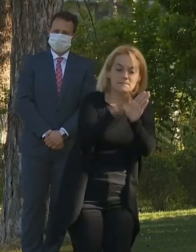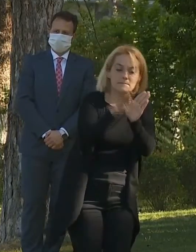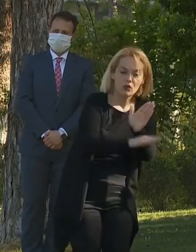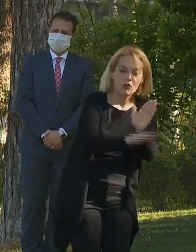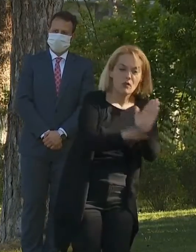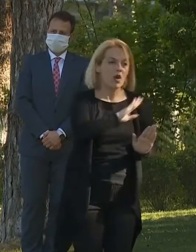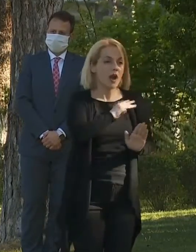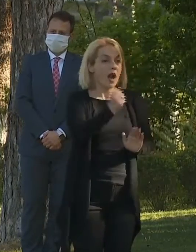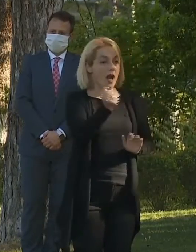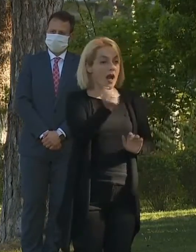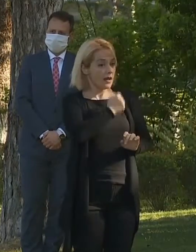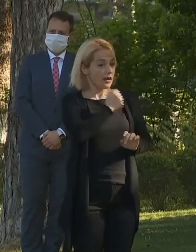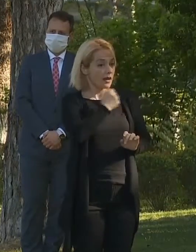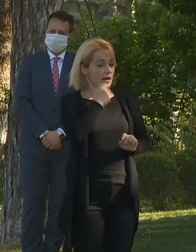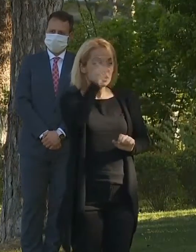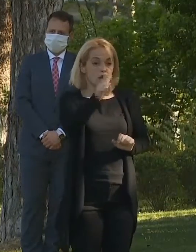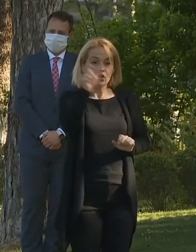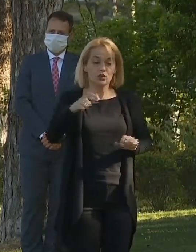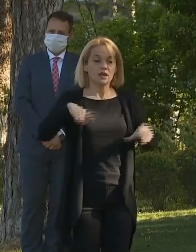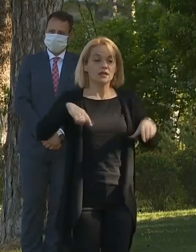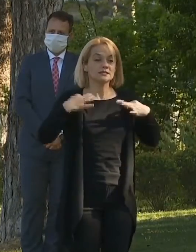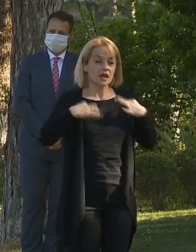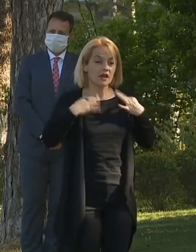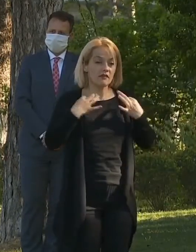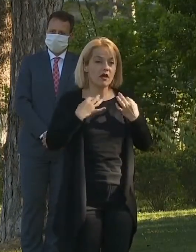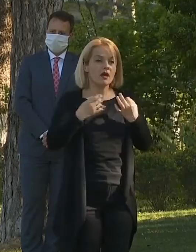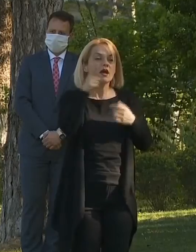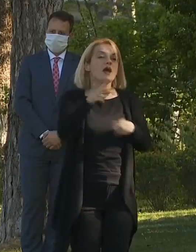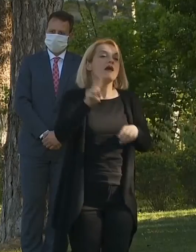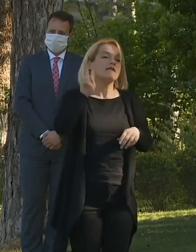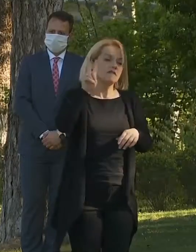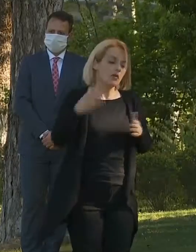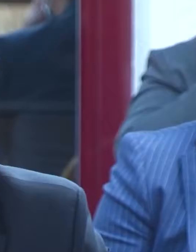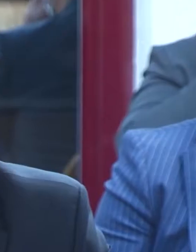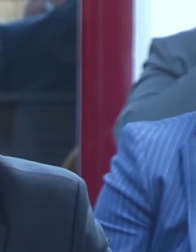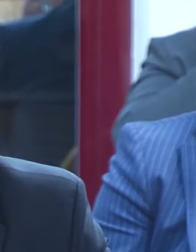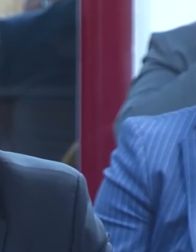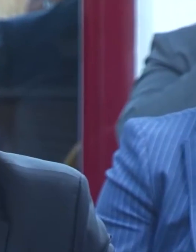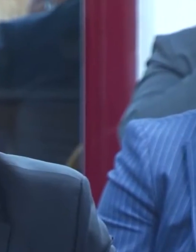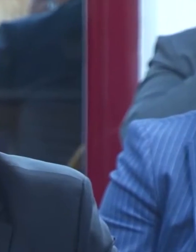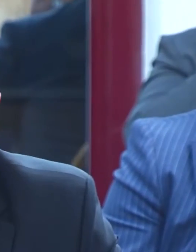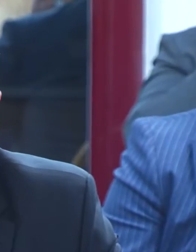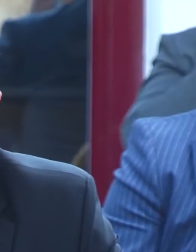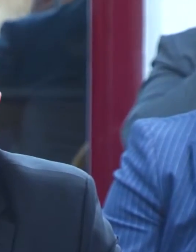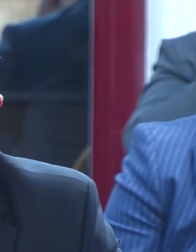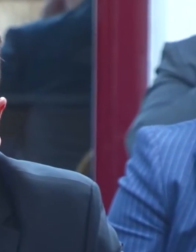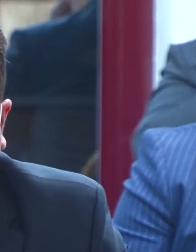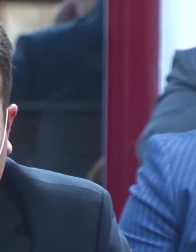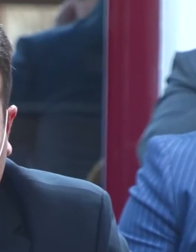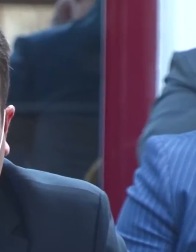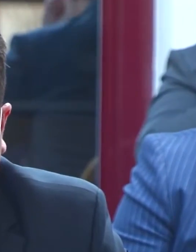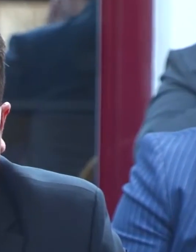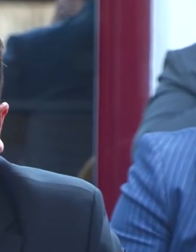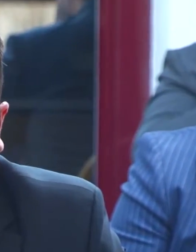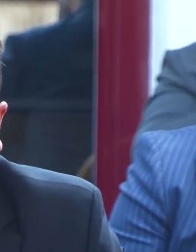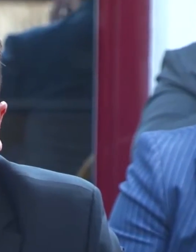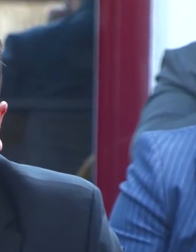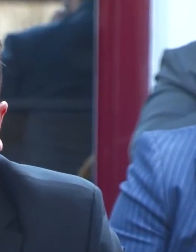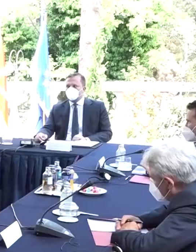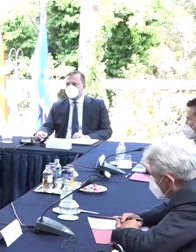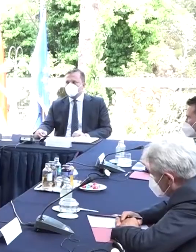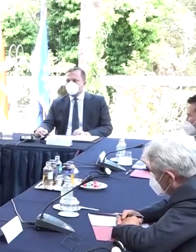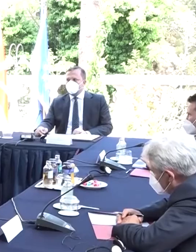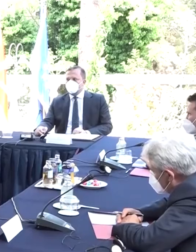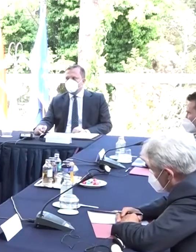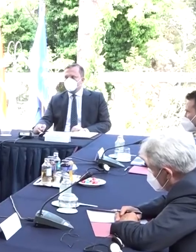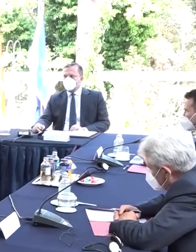а ќе го гарантираме здравјето на граѓаните и ќе спасиме живот повеќе, во МРО ДПМА кризазен избор и ќе је повеќе. Владејачката партија смета дека опозицијата сака да купи